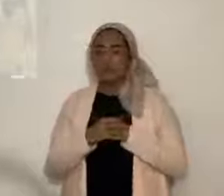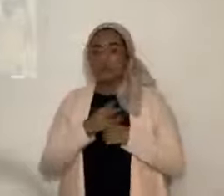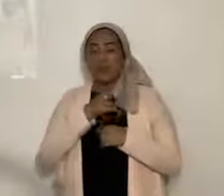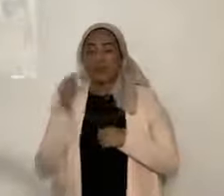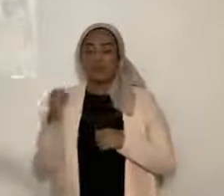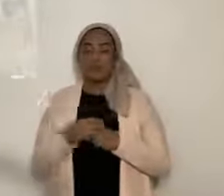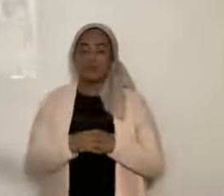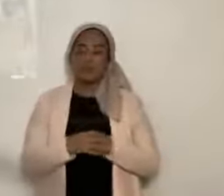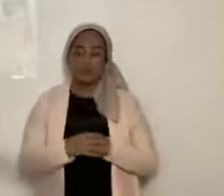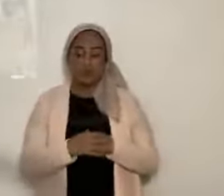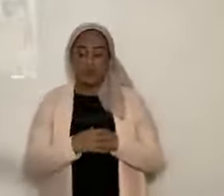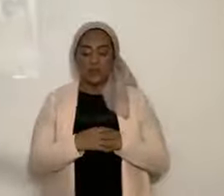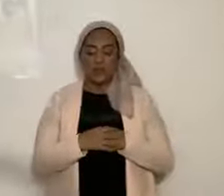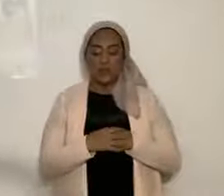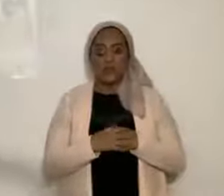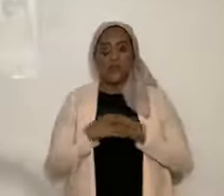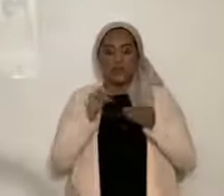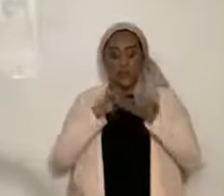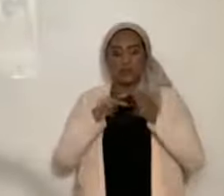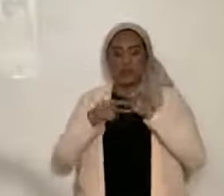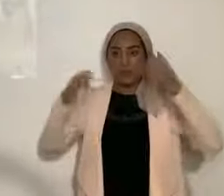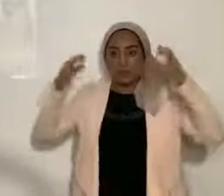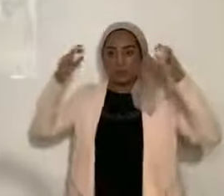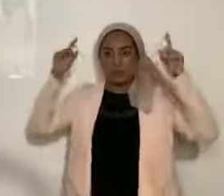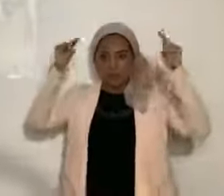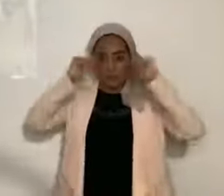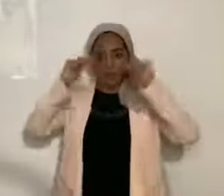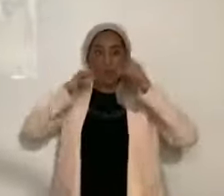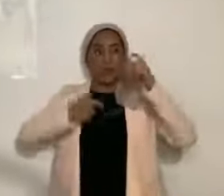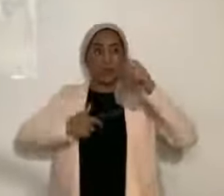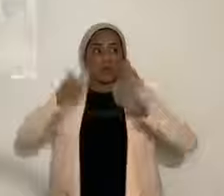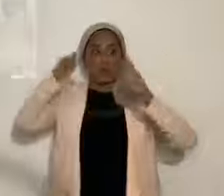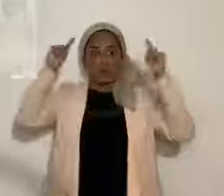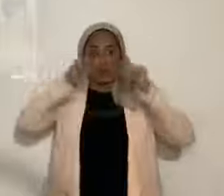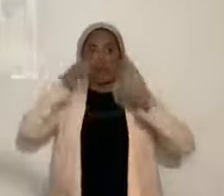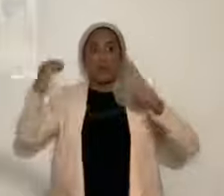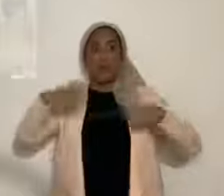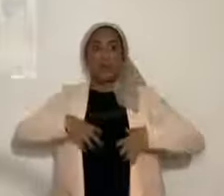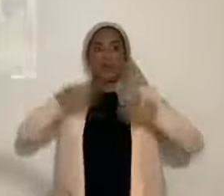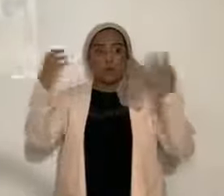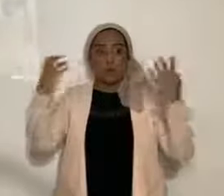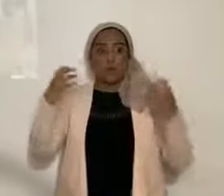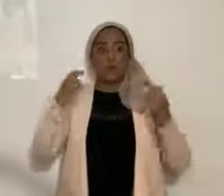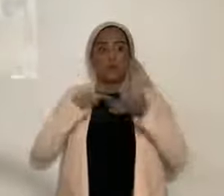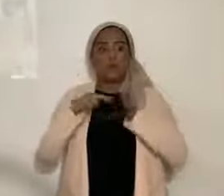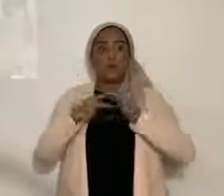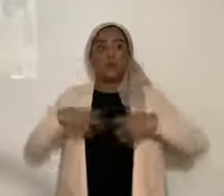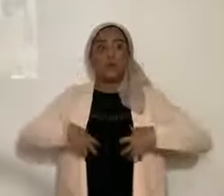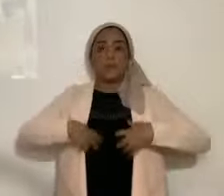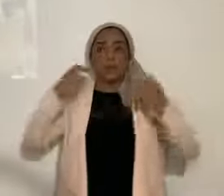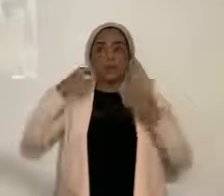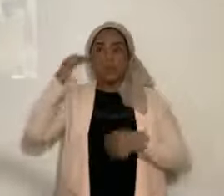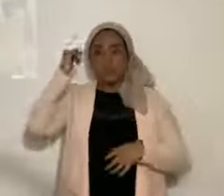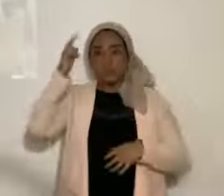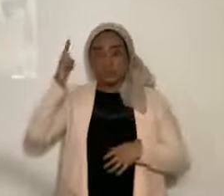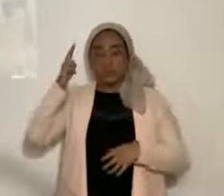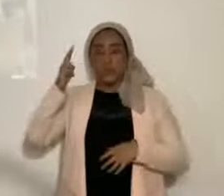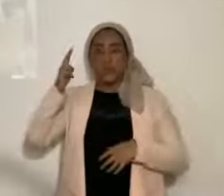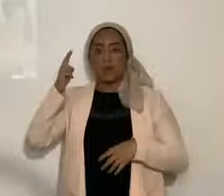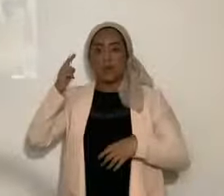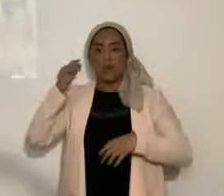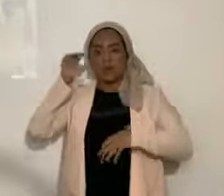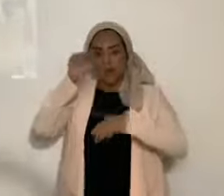Y eso es tribulación. Gran tribulación y la ira es la ira de Yahweh derramándose